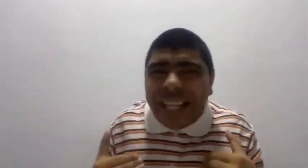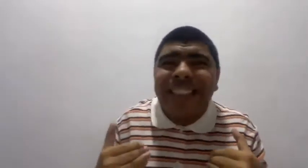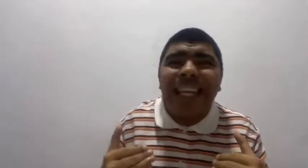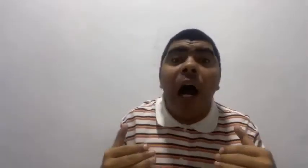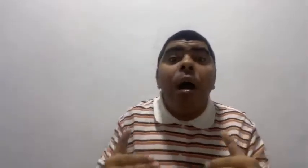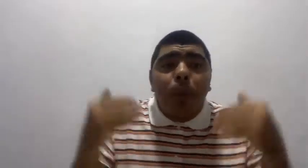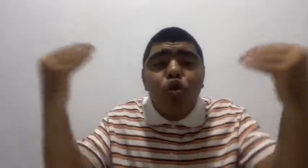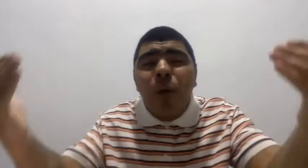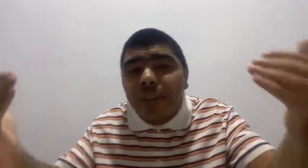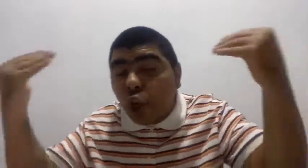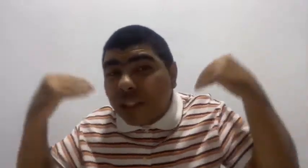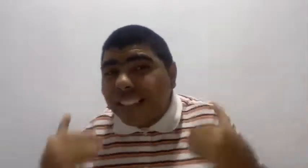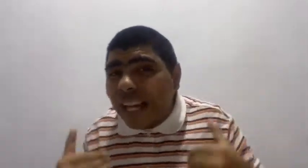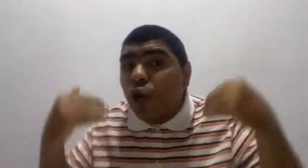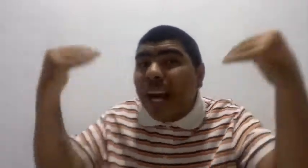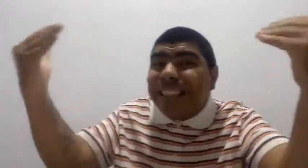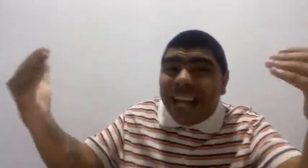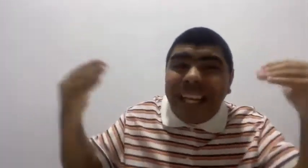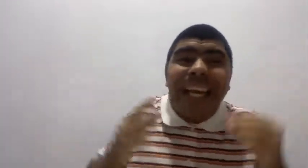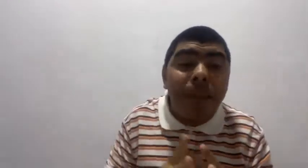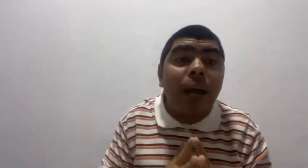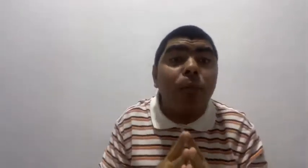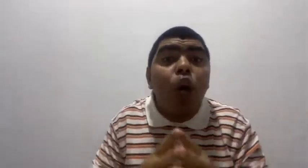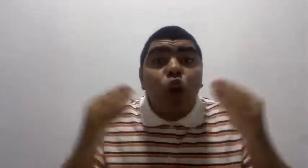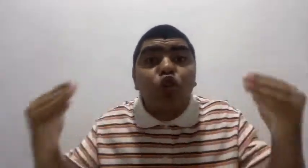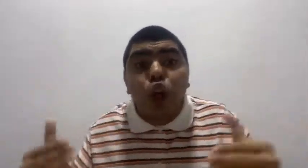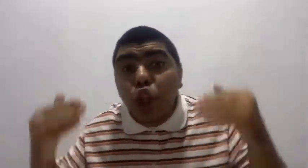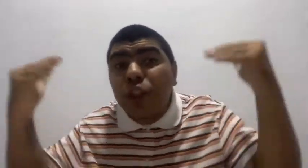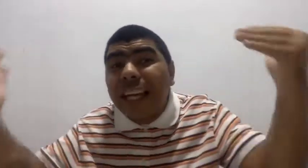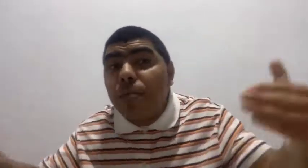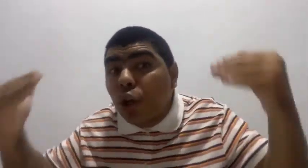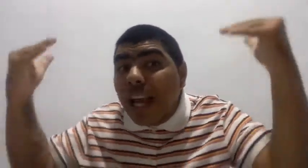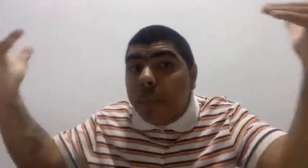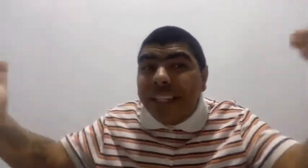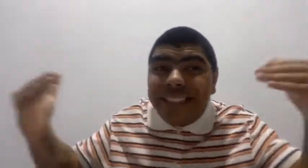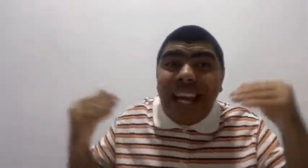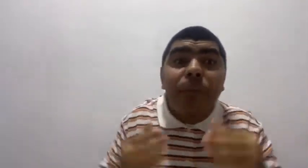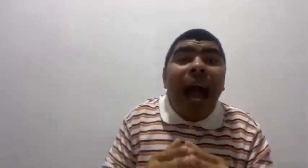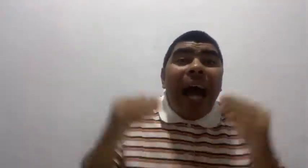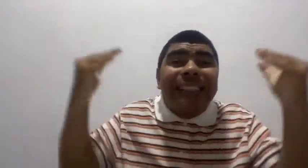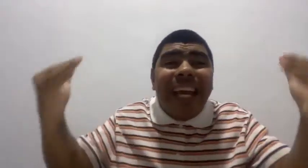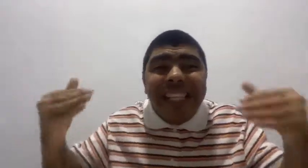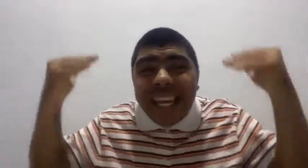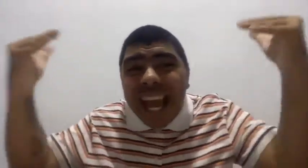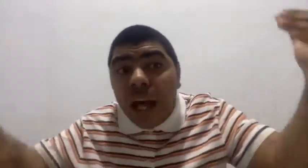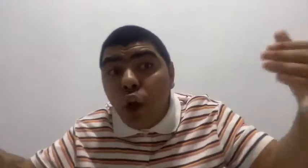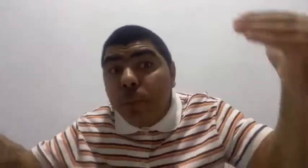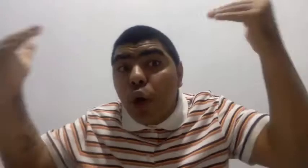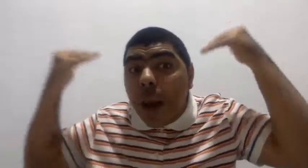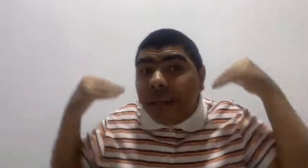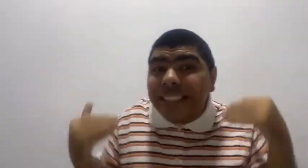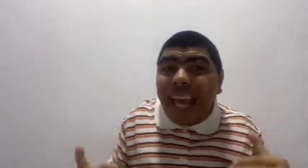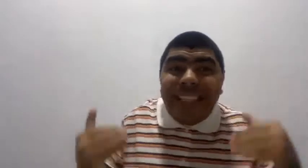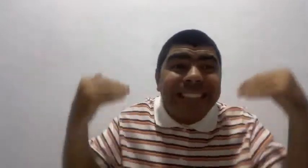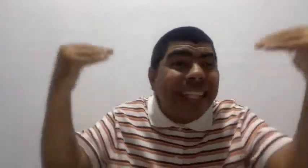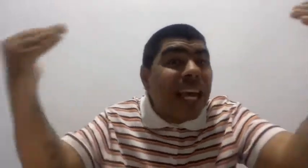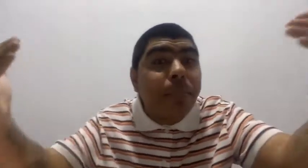concupiscencia, por nuestros deseos carnales, hermano. Nosotros tenemos que aprender a ser guiados por la presencia del